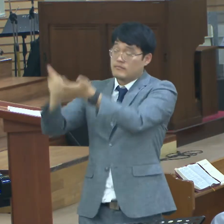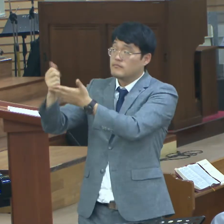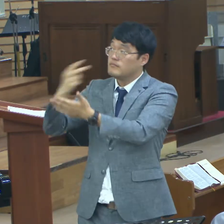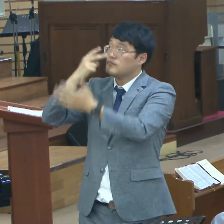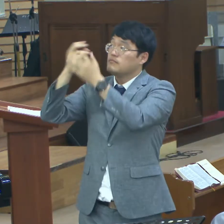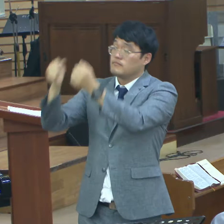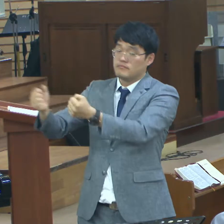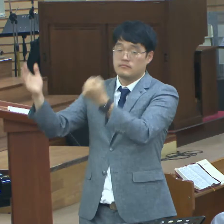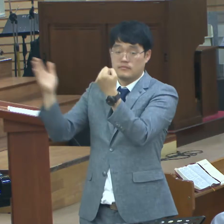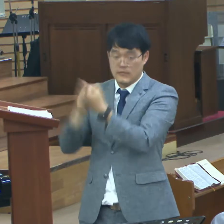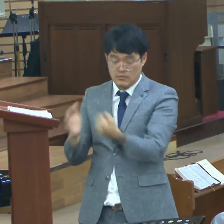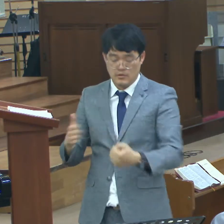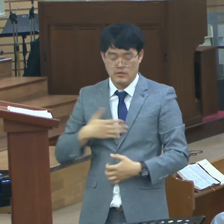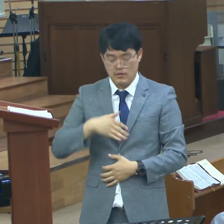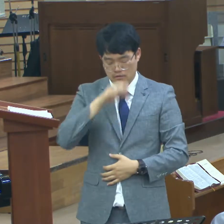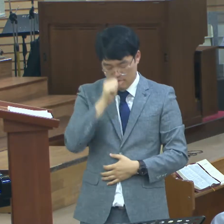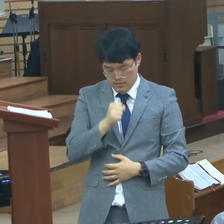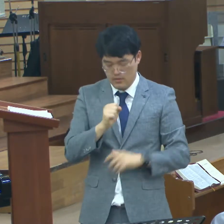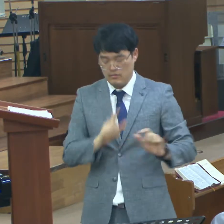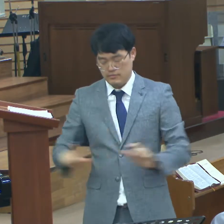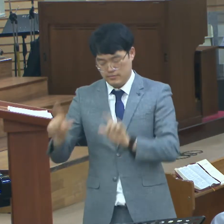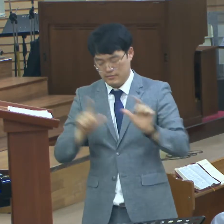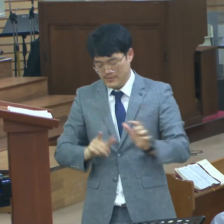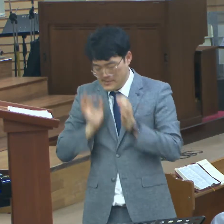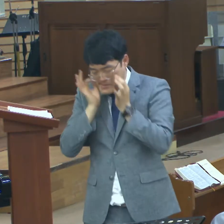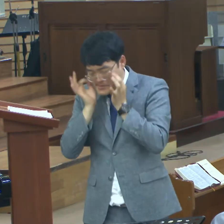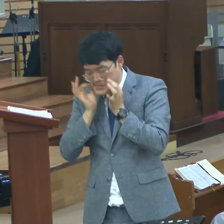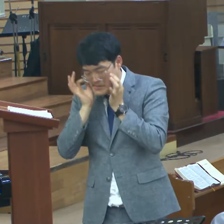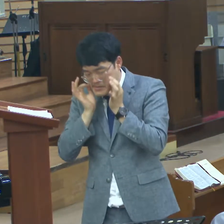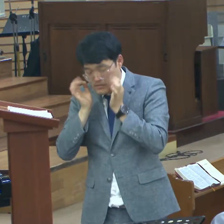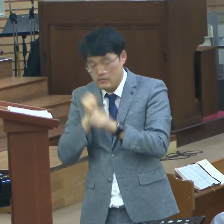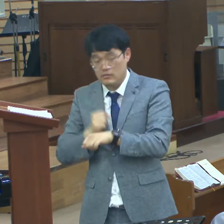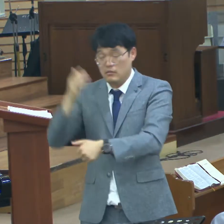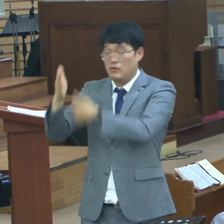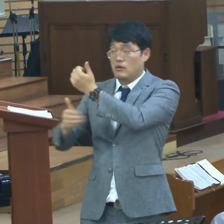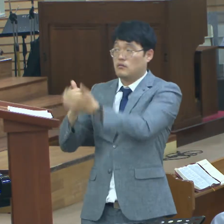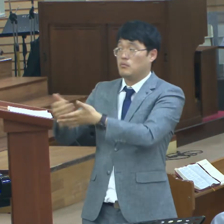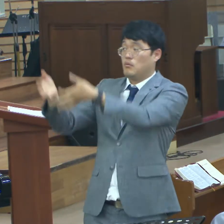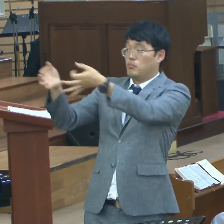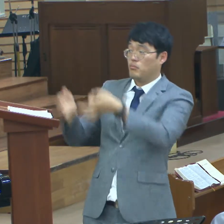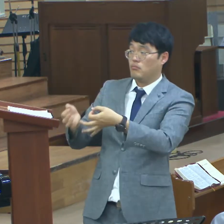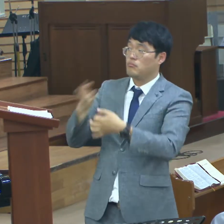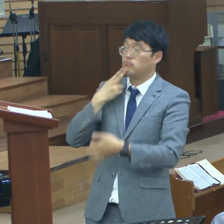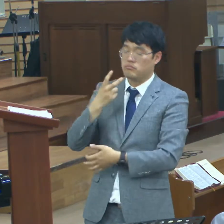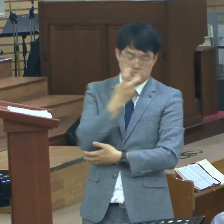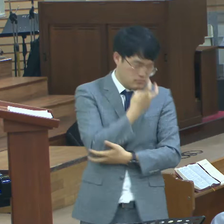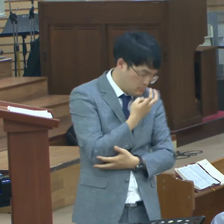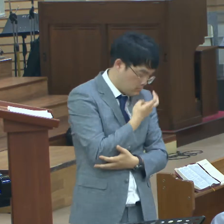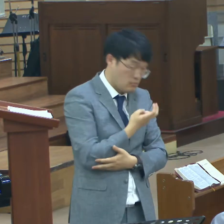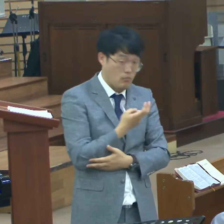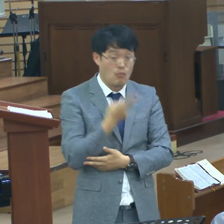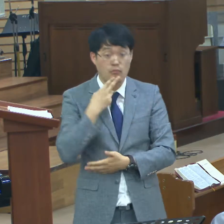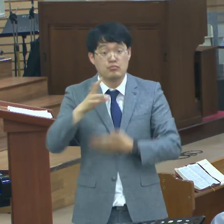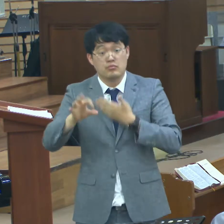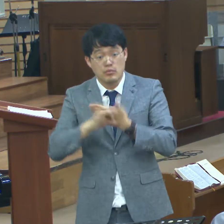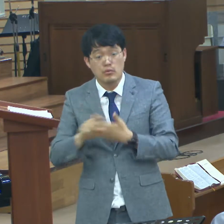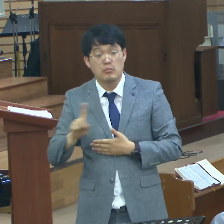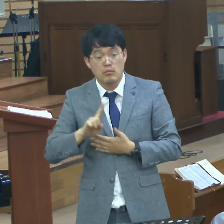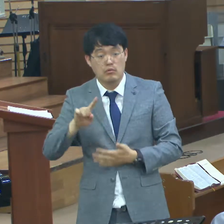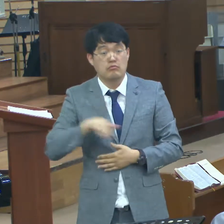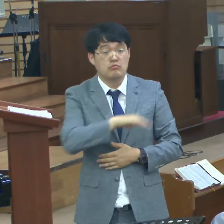때문에 선하게 살려고 하고 악을 행하지 않으려고 하지, 하나님이 보고 있지 않다면 어느 누구가 끈기 있게